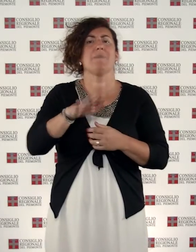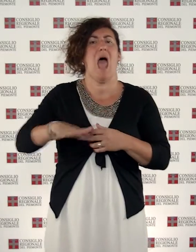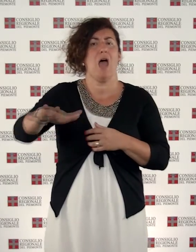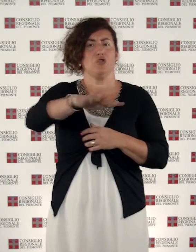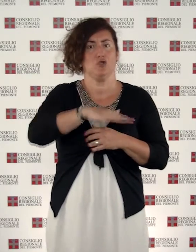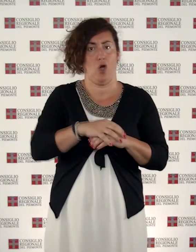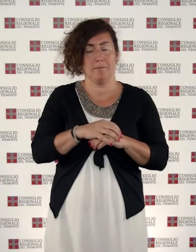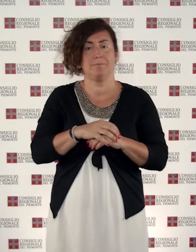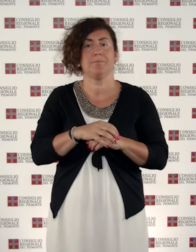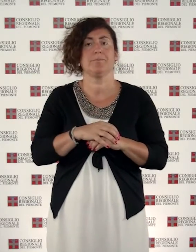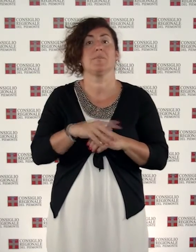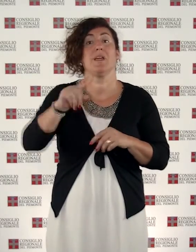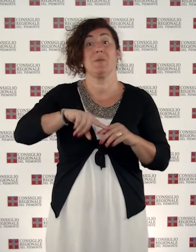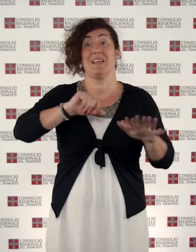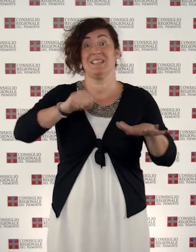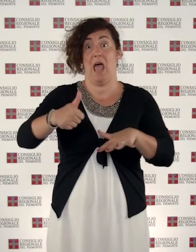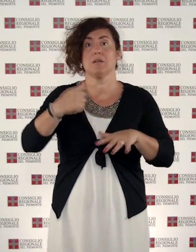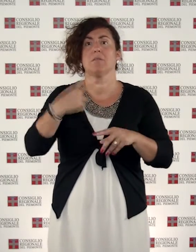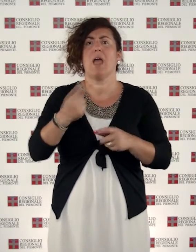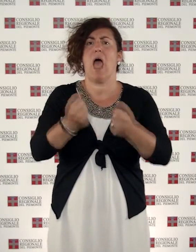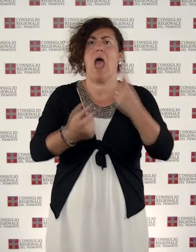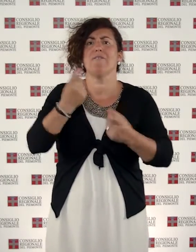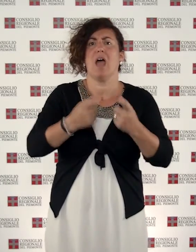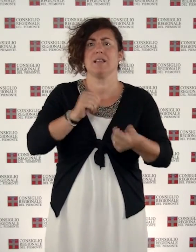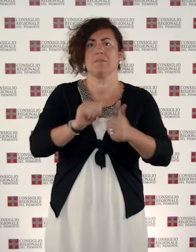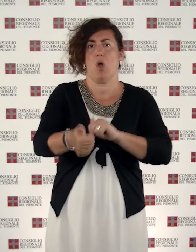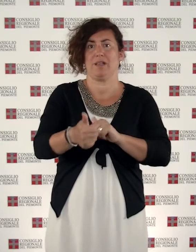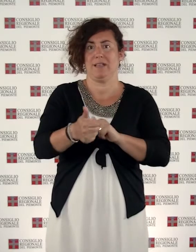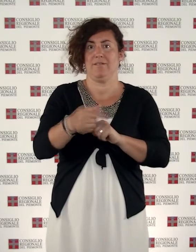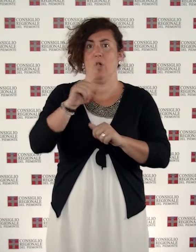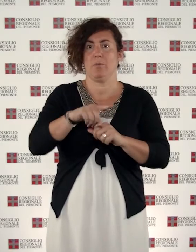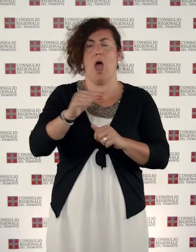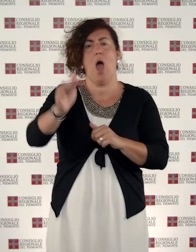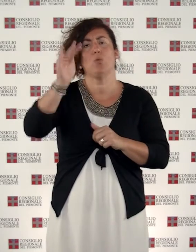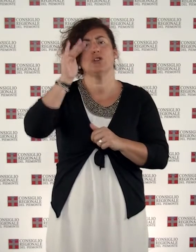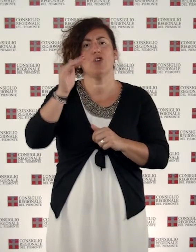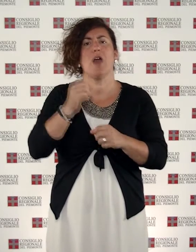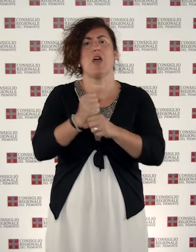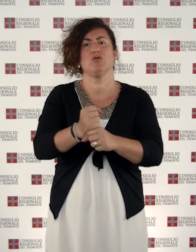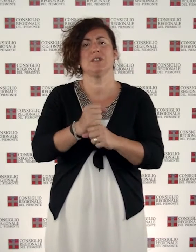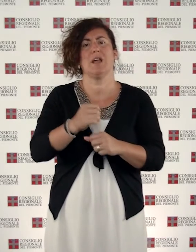congiunta con la Sesta, sui grandi eventi sportivi e audizione dell'Agenzia Turismo Torino e Provincia.